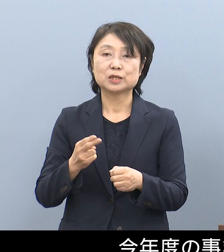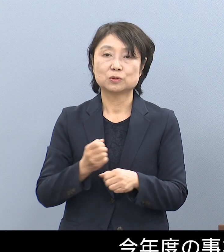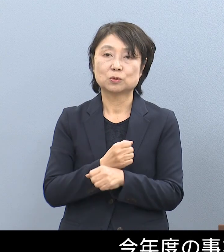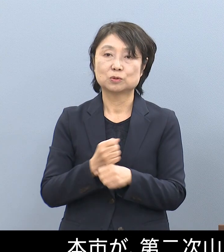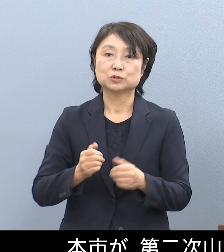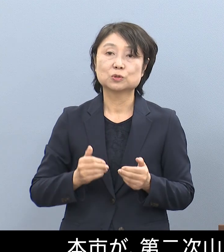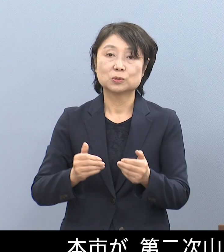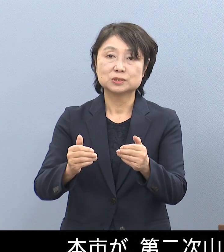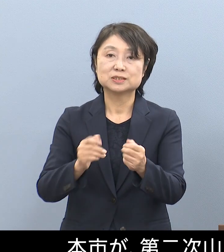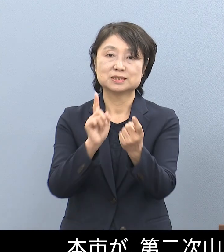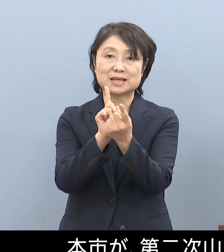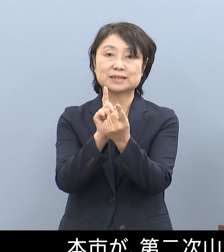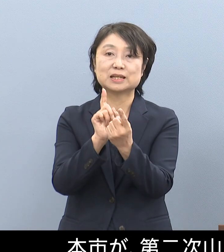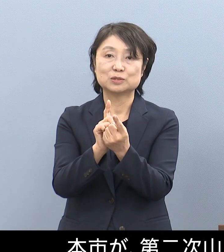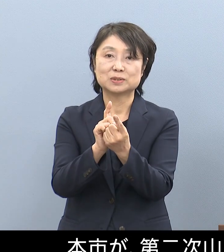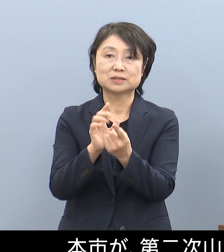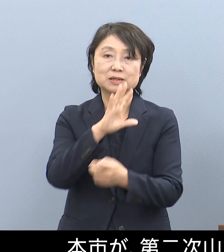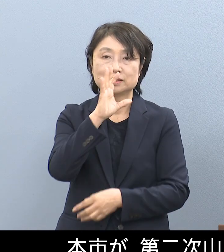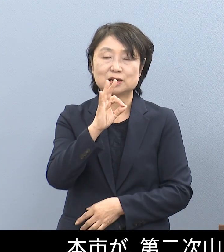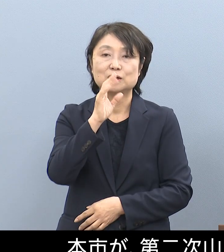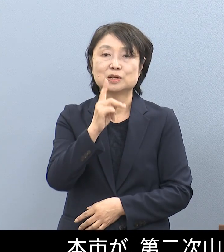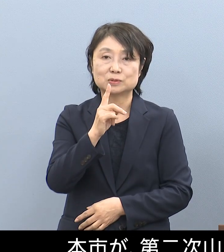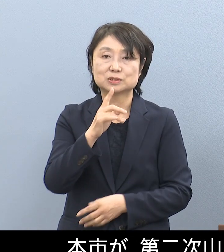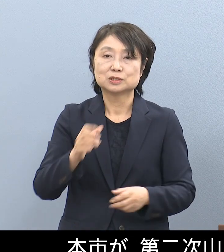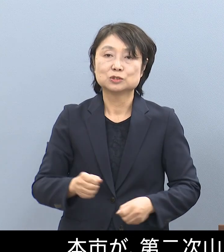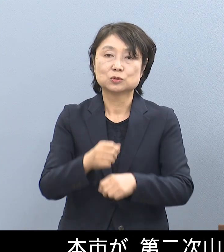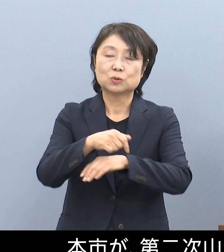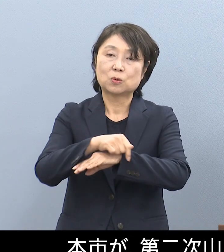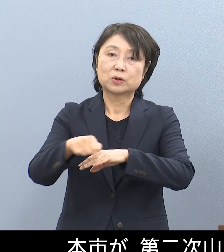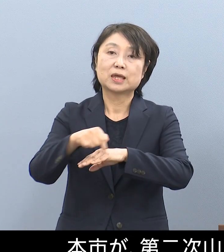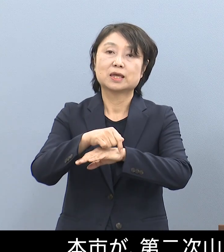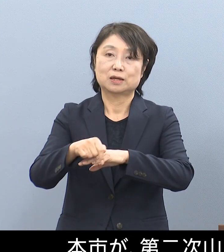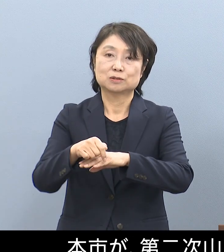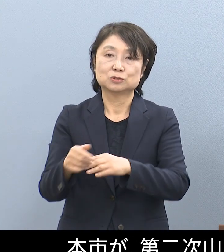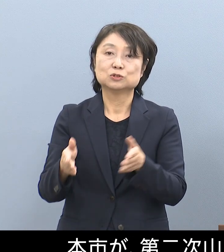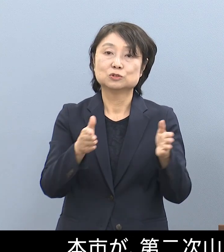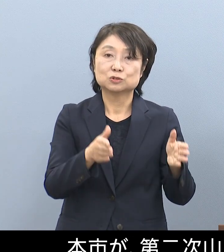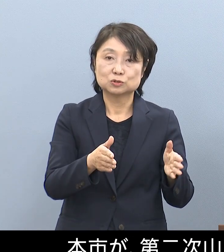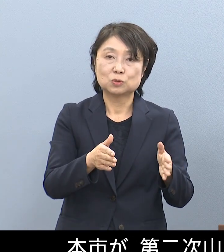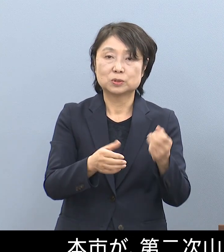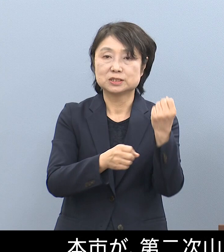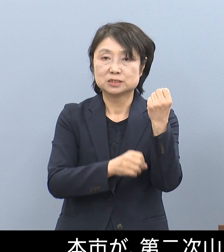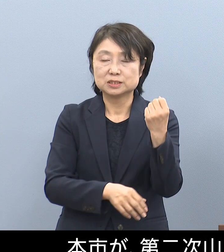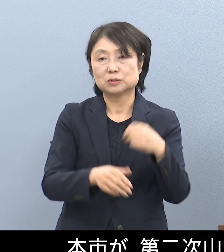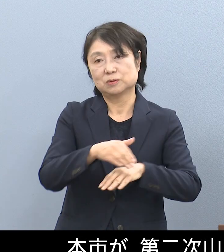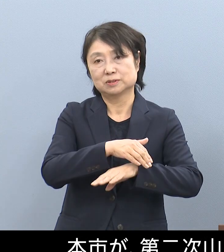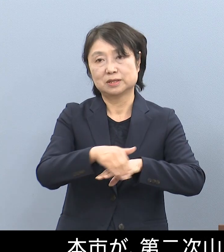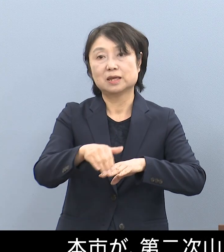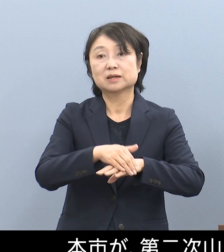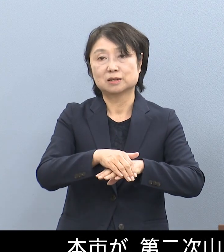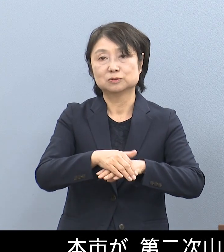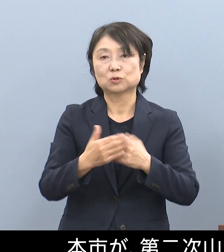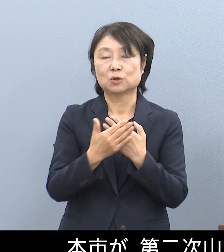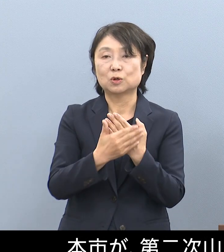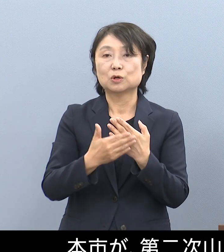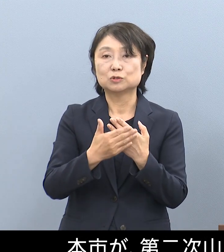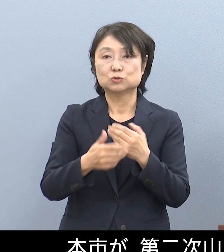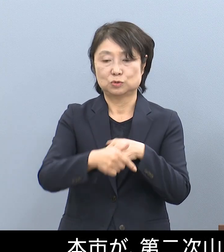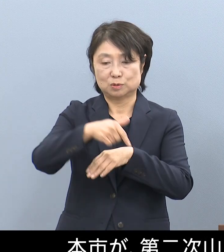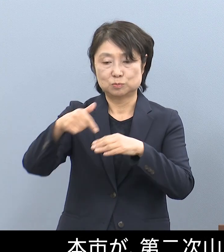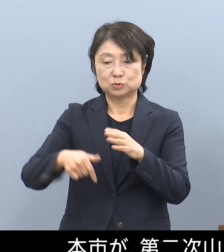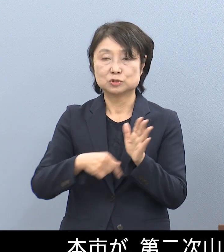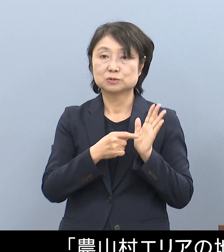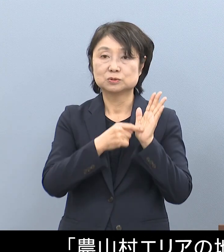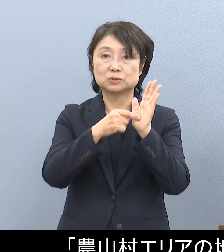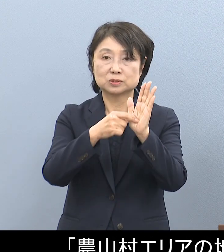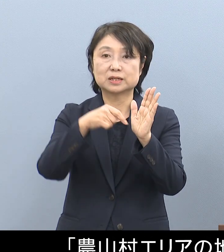ては、本市が第二次山口総合計画後期基本計画の重点プロジェクトに掲げ